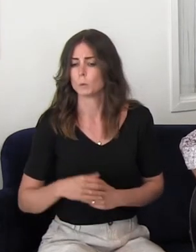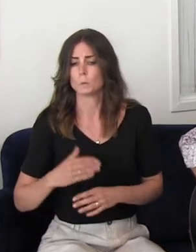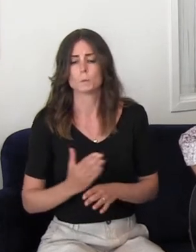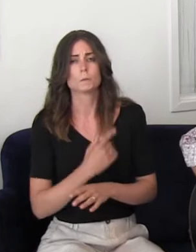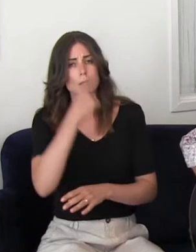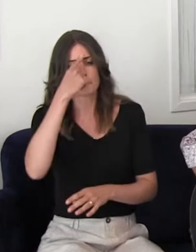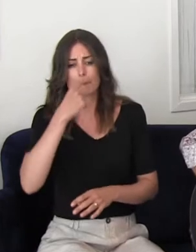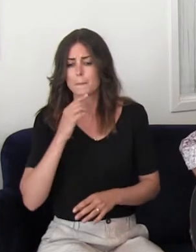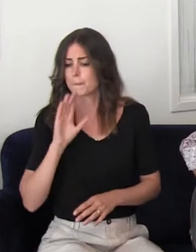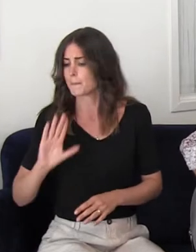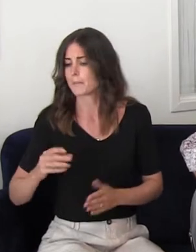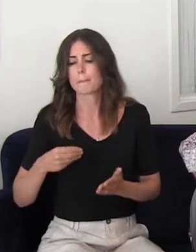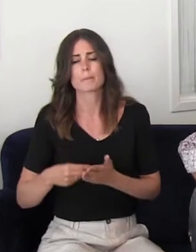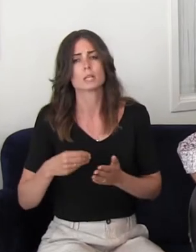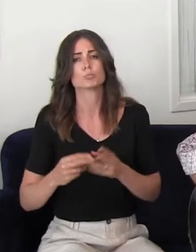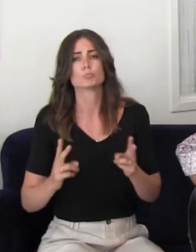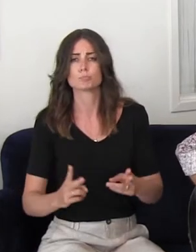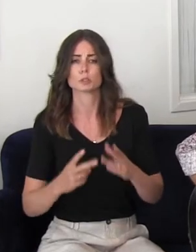Och support